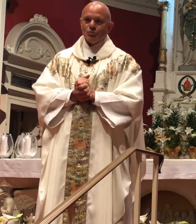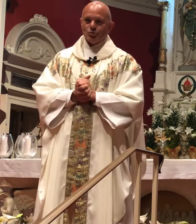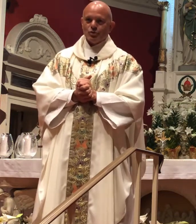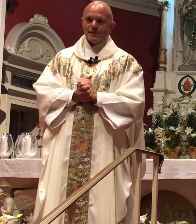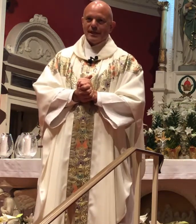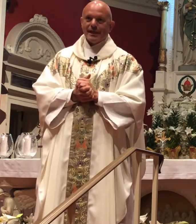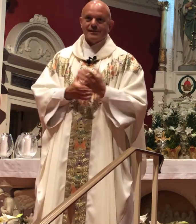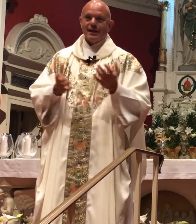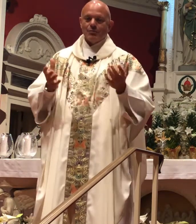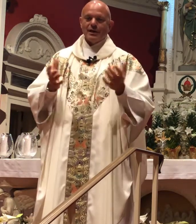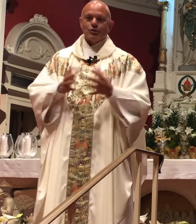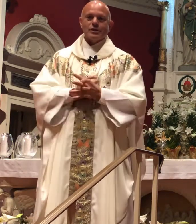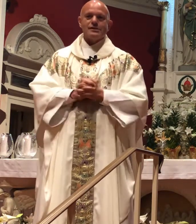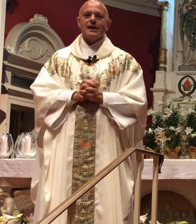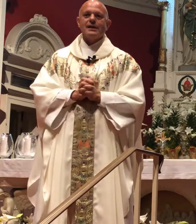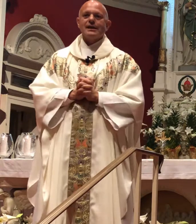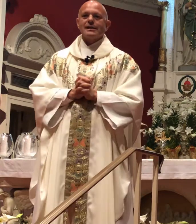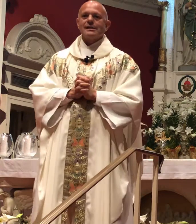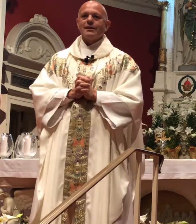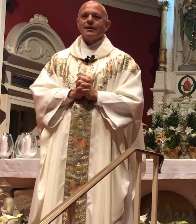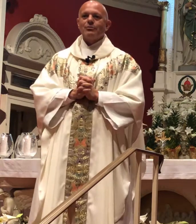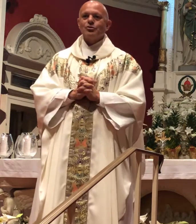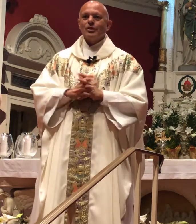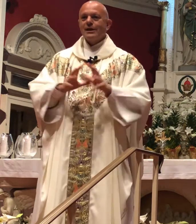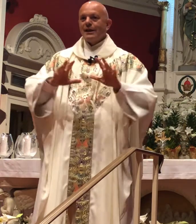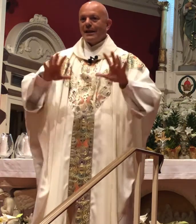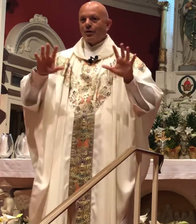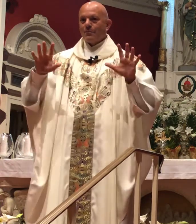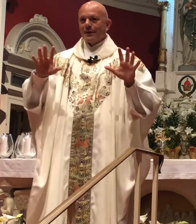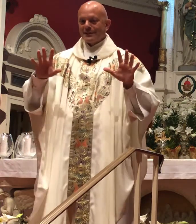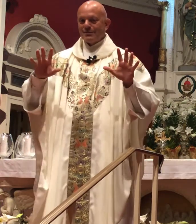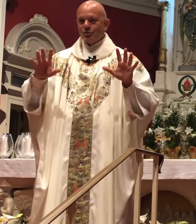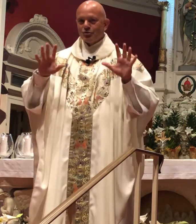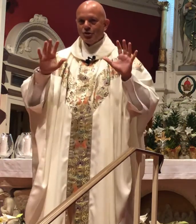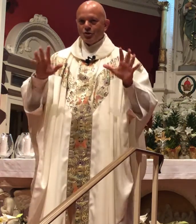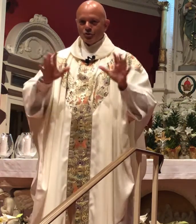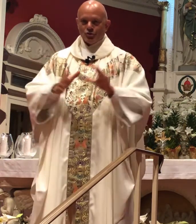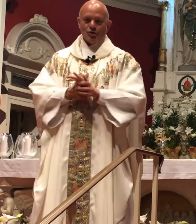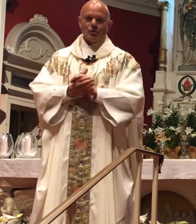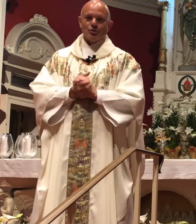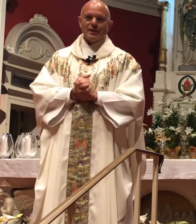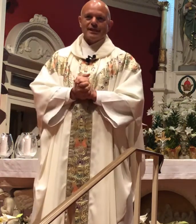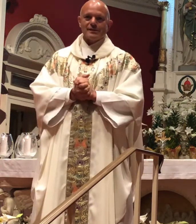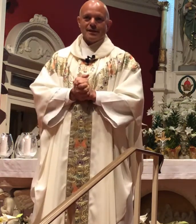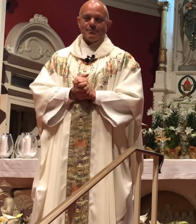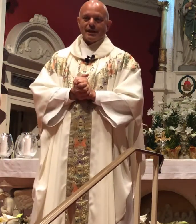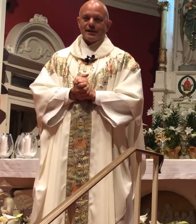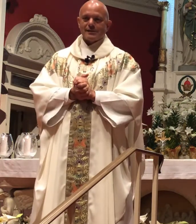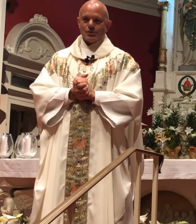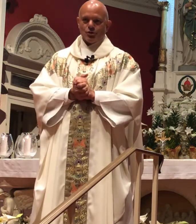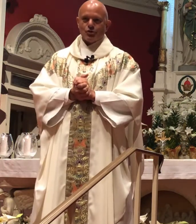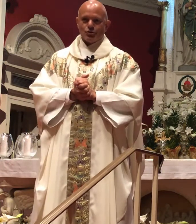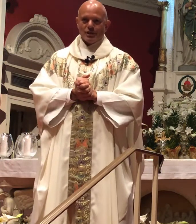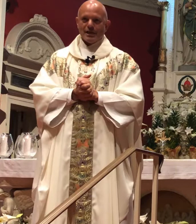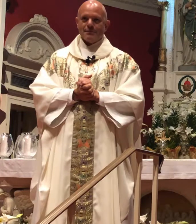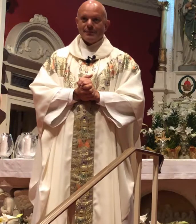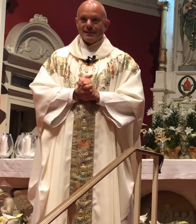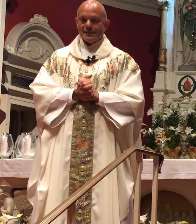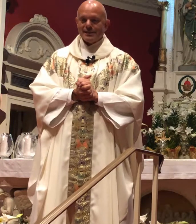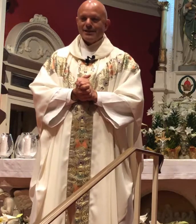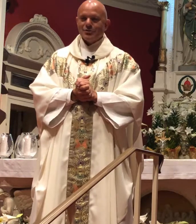del mundo. Así que esa es la buena noticia que celebramos hoy y la compartimos con todos ustedes para que el Señor nos